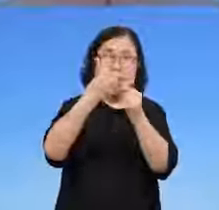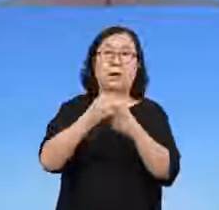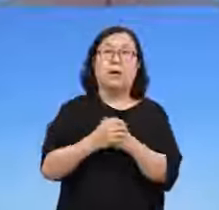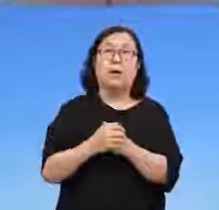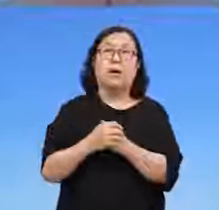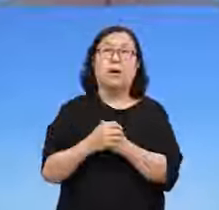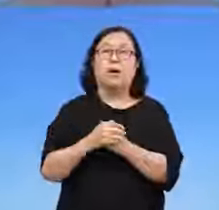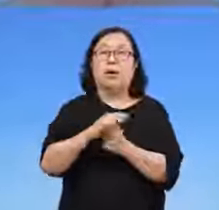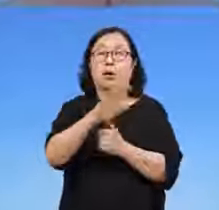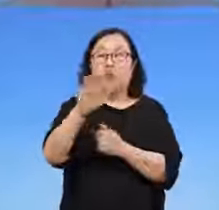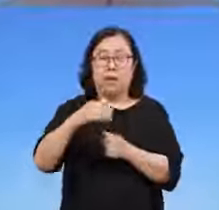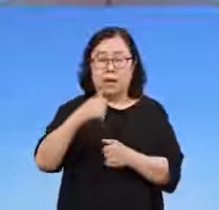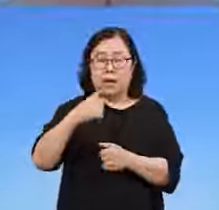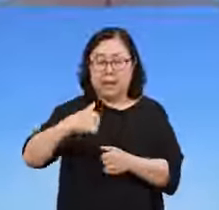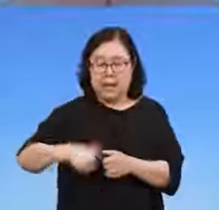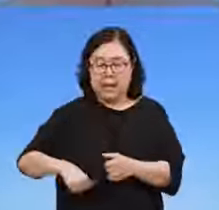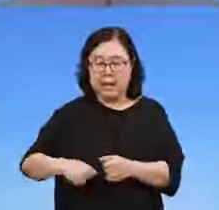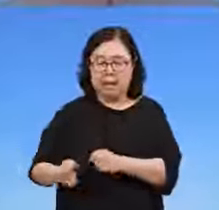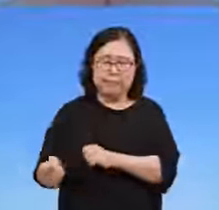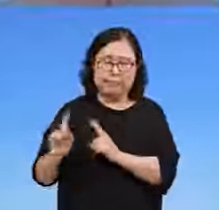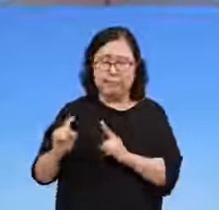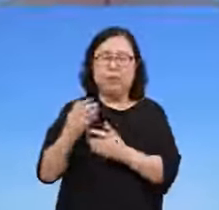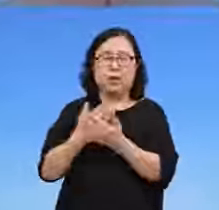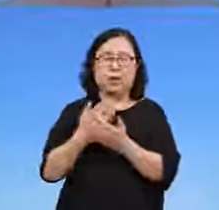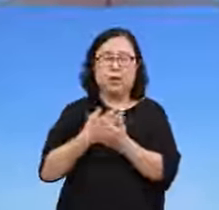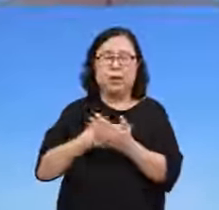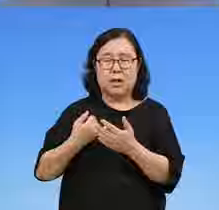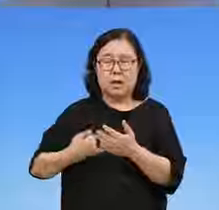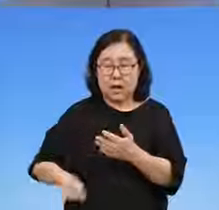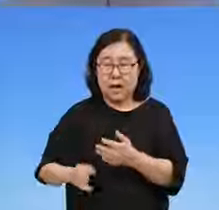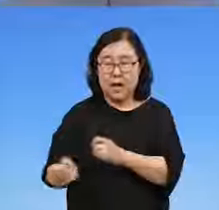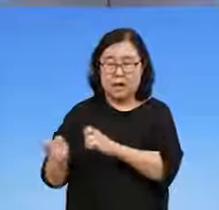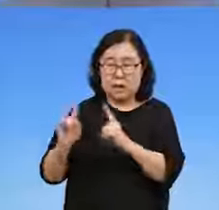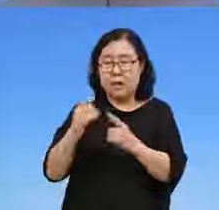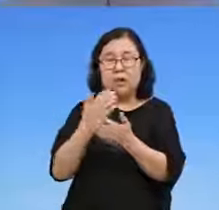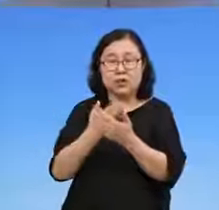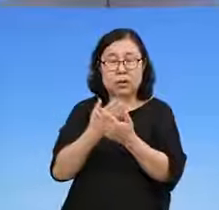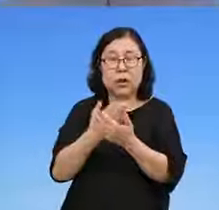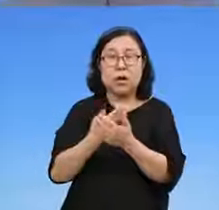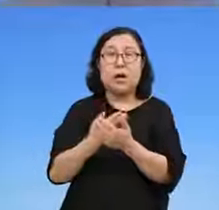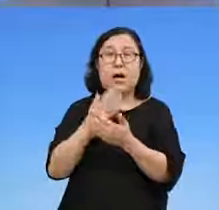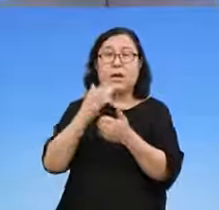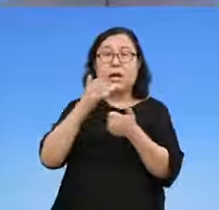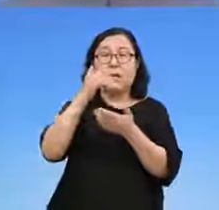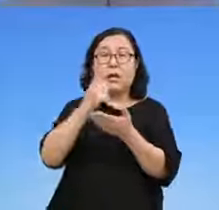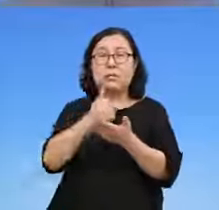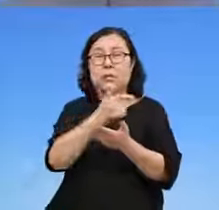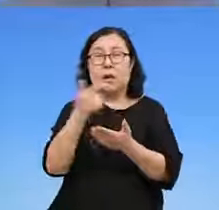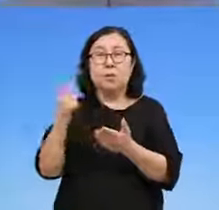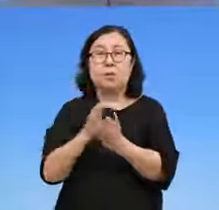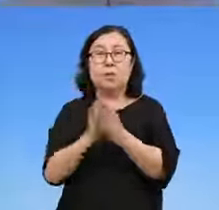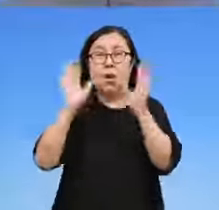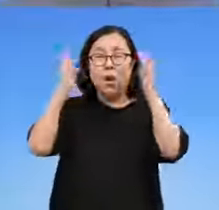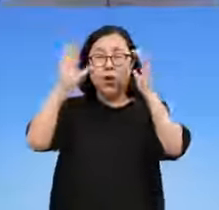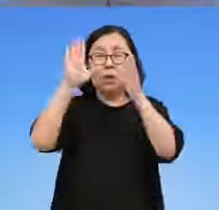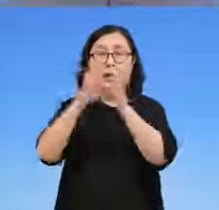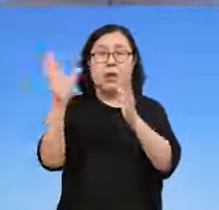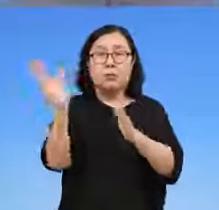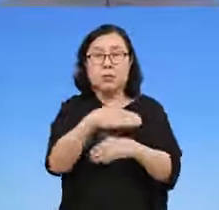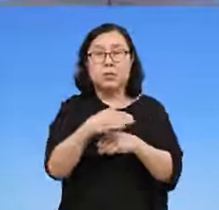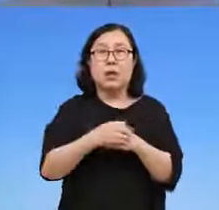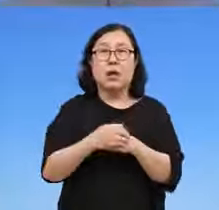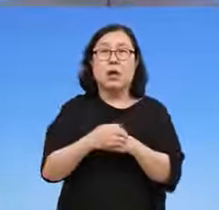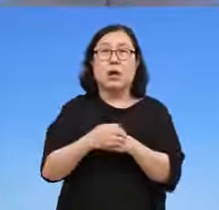세 번째, 하나님, 우리 아들을 살려주세요. 우리 딸을 살려주시기 원합니다. 하나님, 너무나